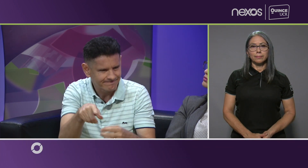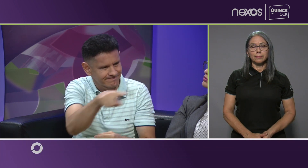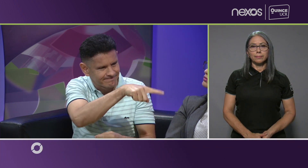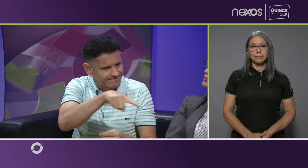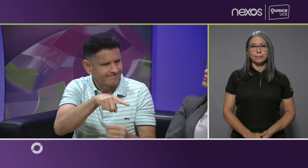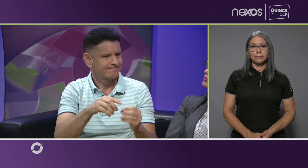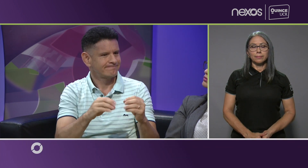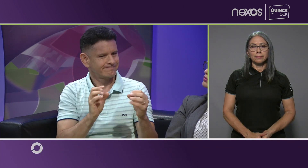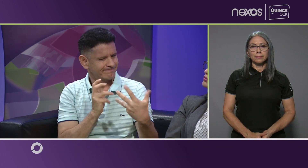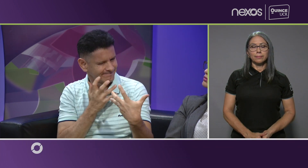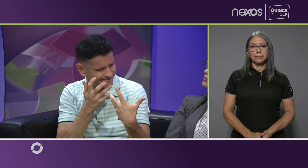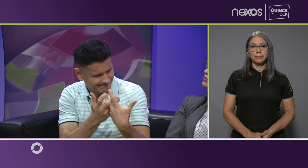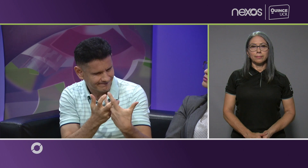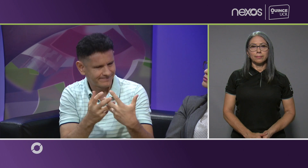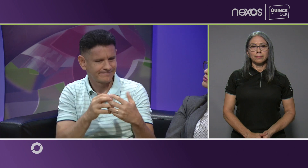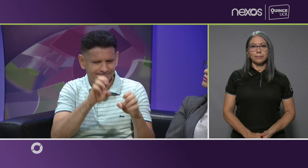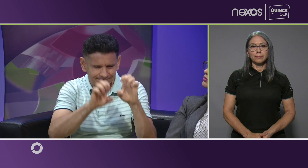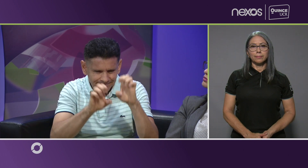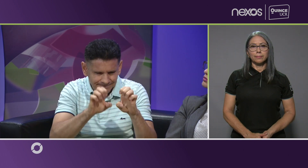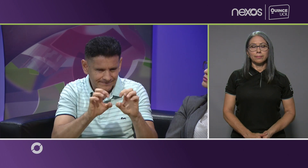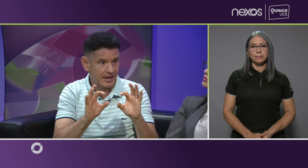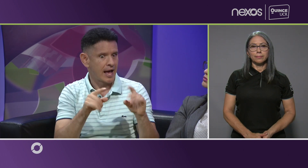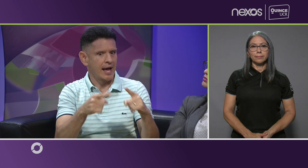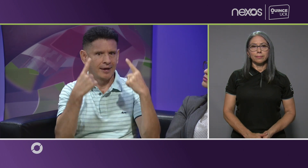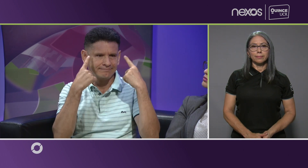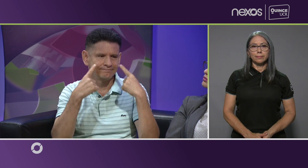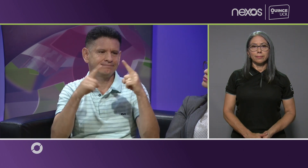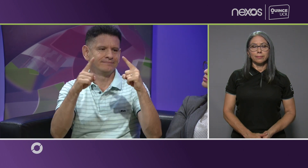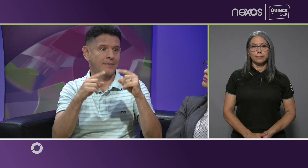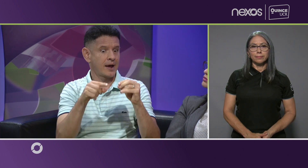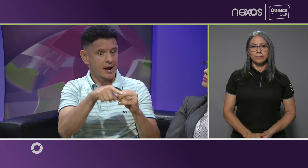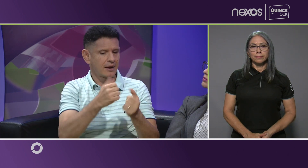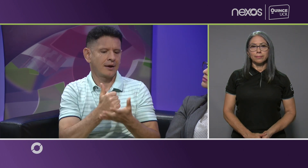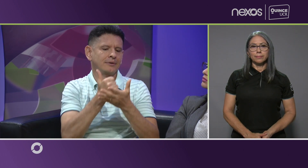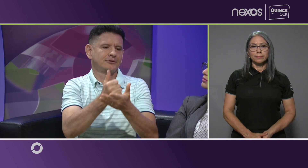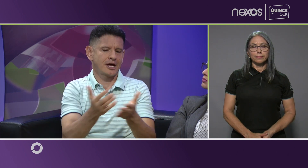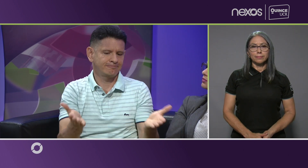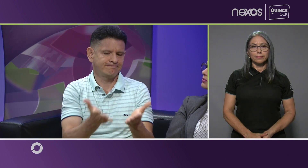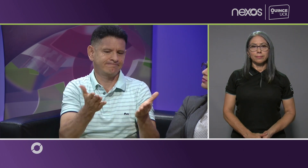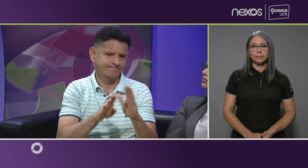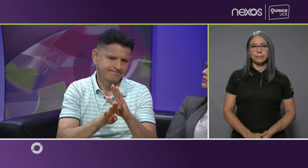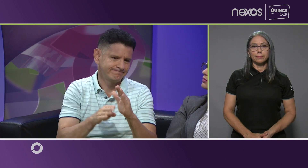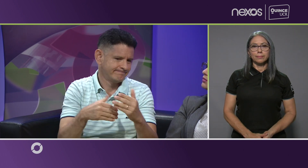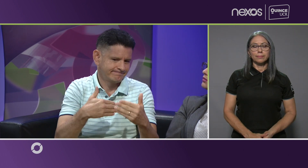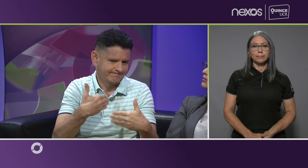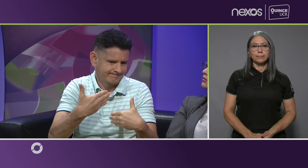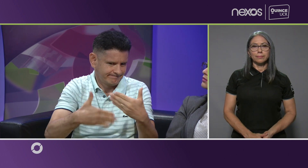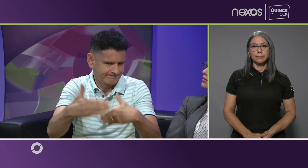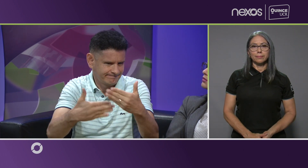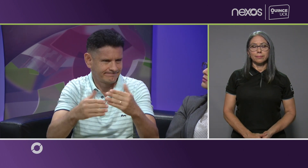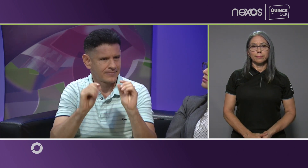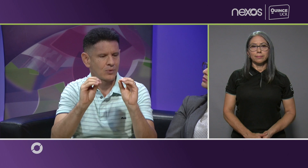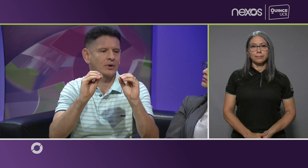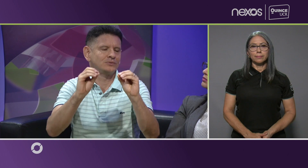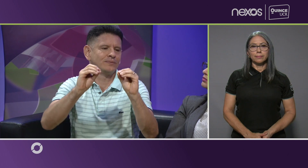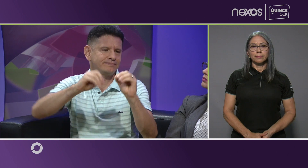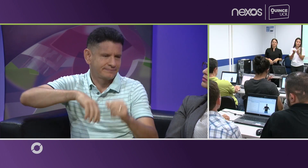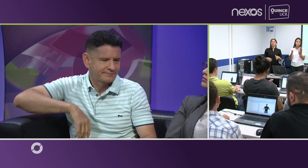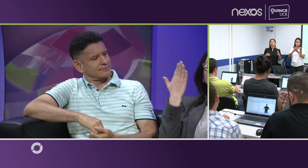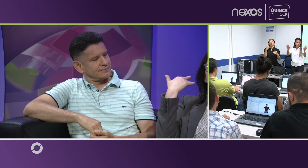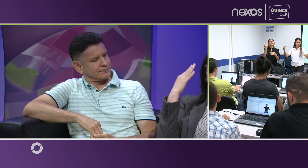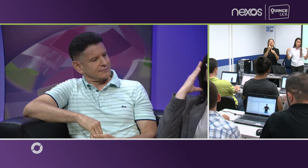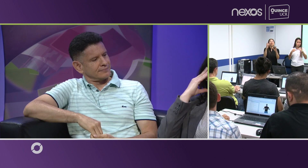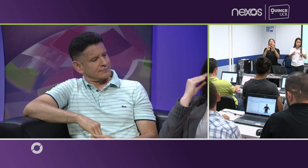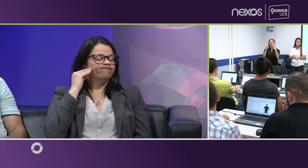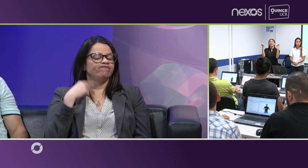compagine efectivamente la evaluación con sus características para que pueda ser exitosa y pueda promover que